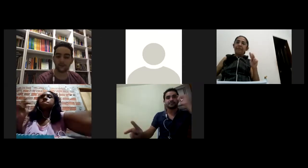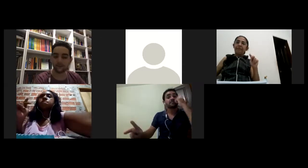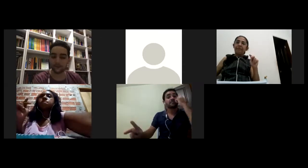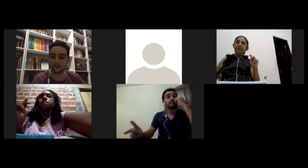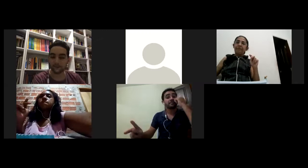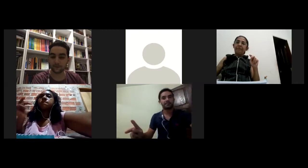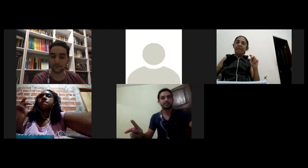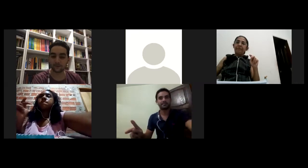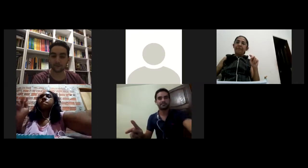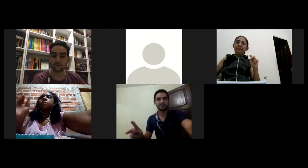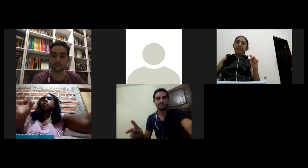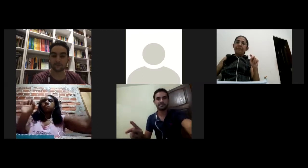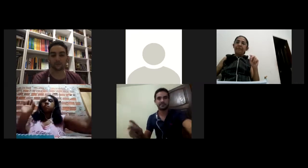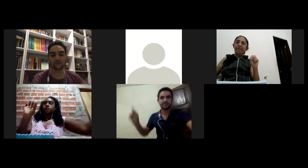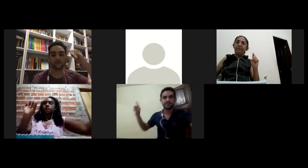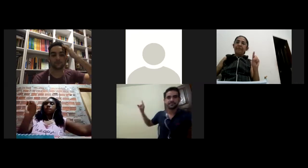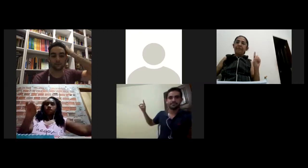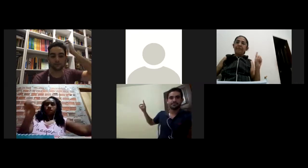D.